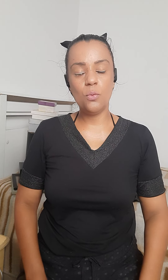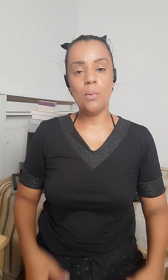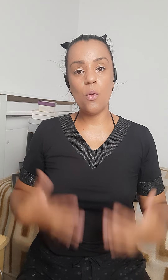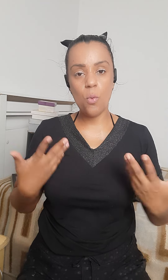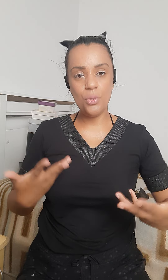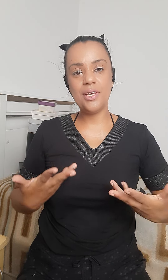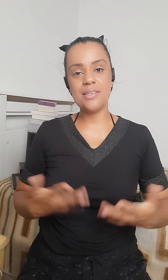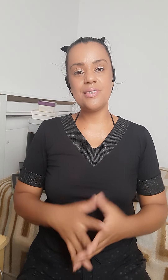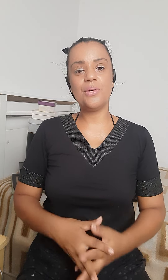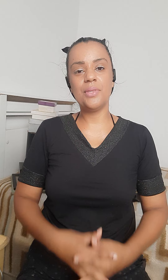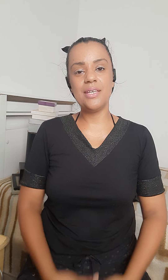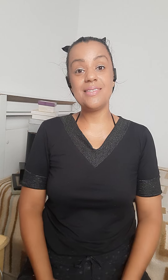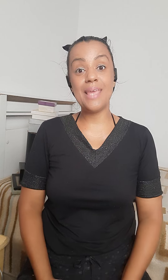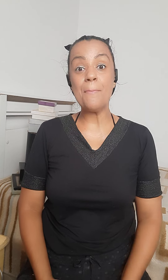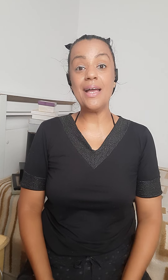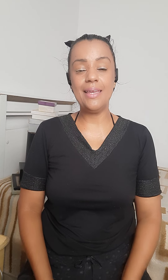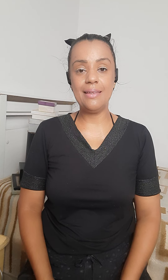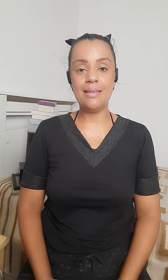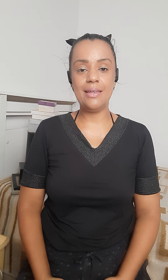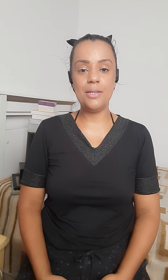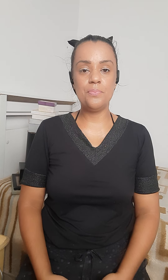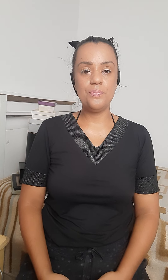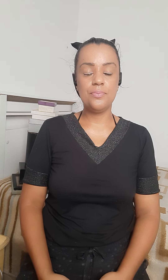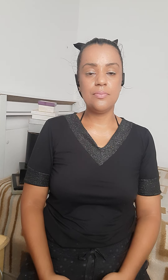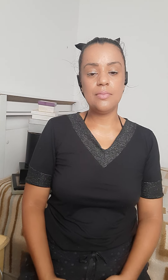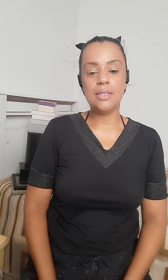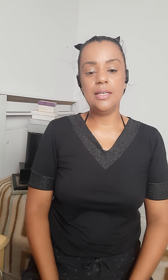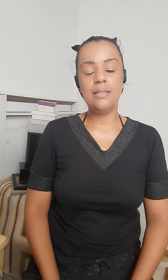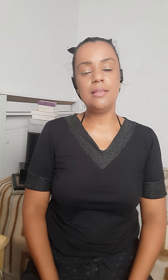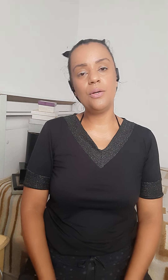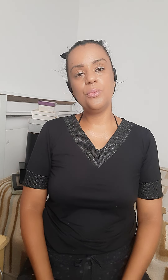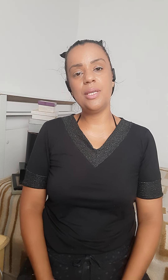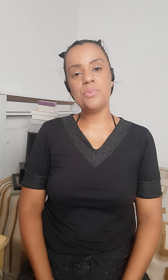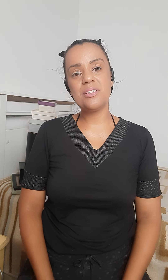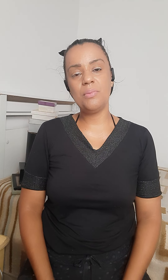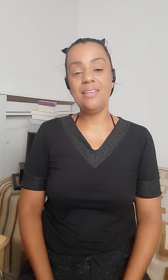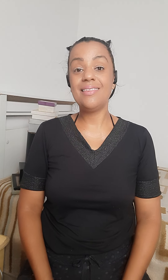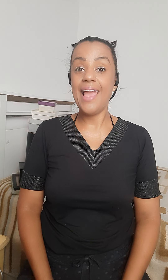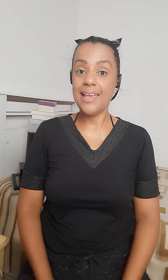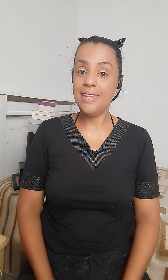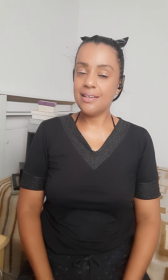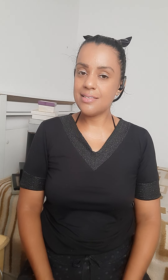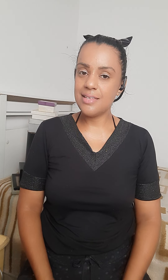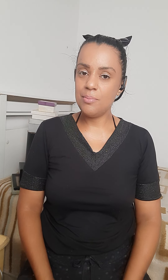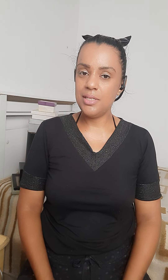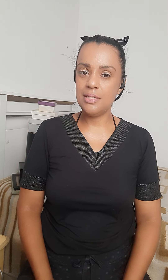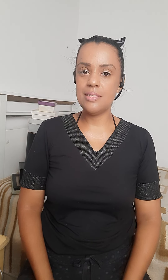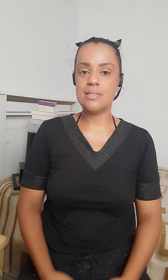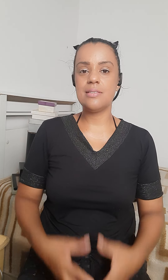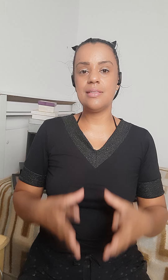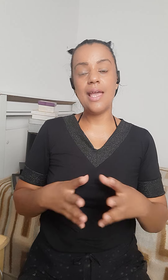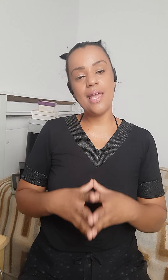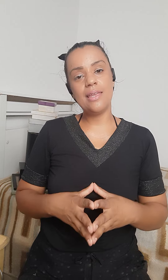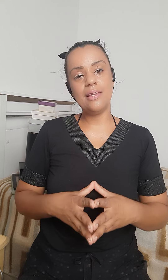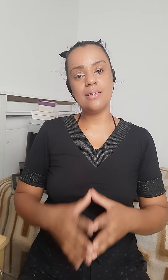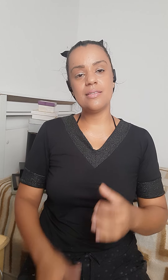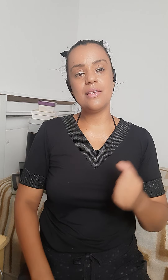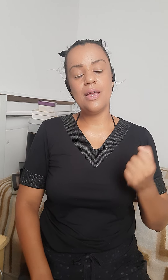uma comunicação, né? Sem barreira, né? Então, temos também técnicas, né, meninas? Técnicas